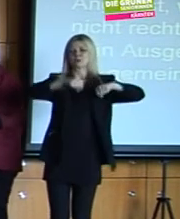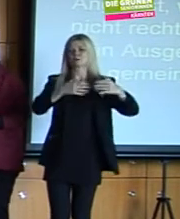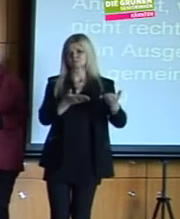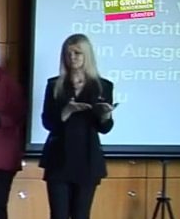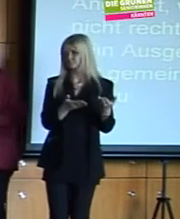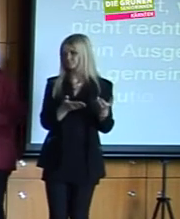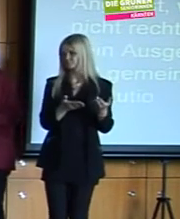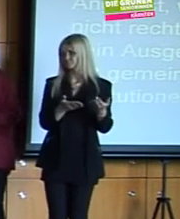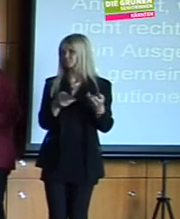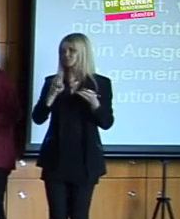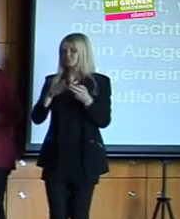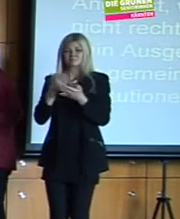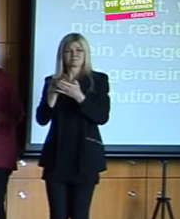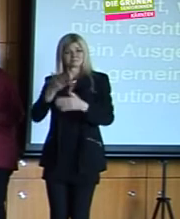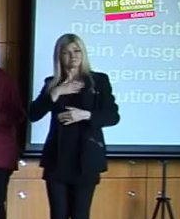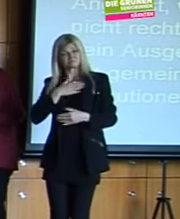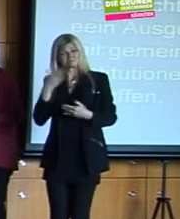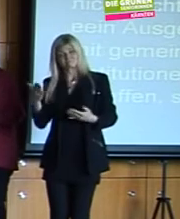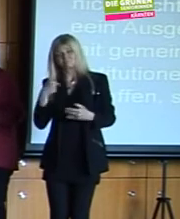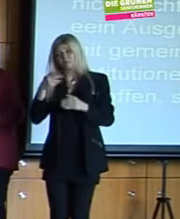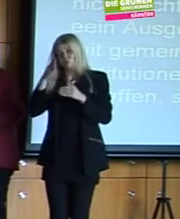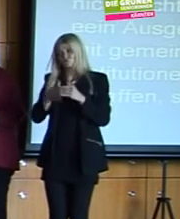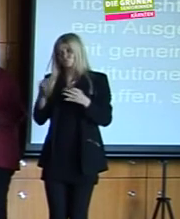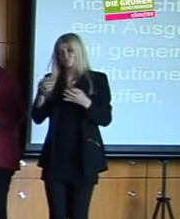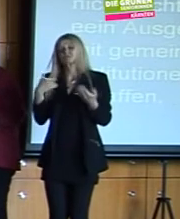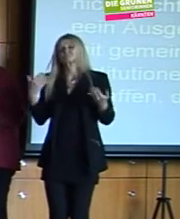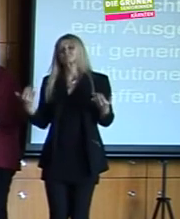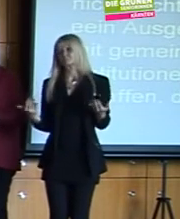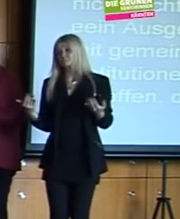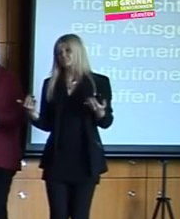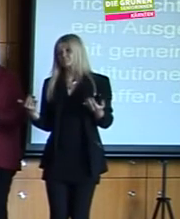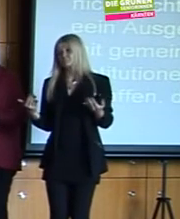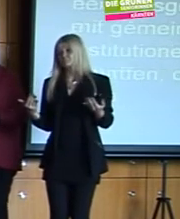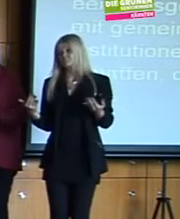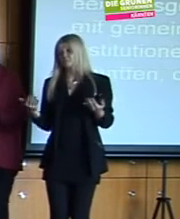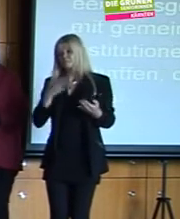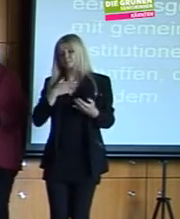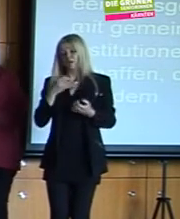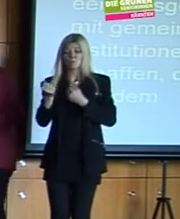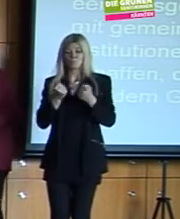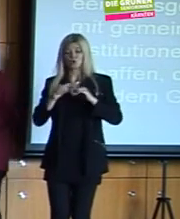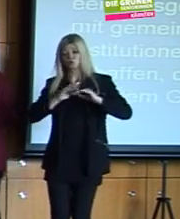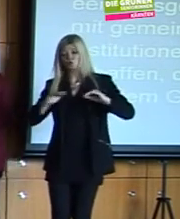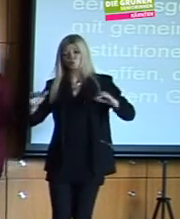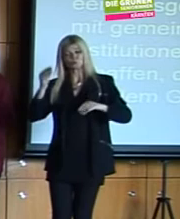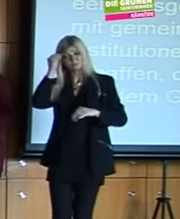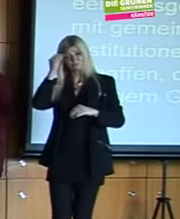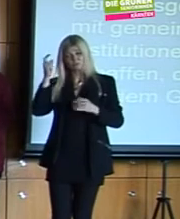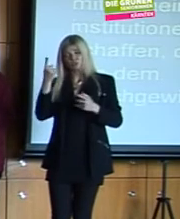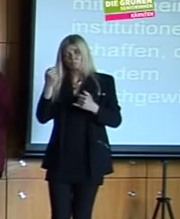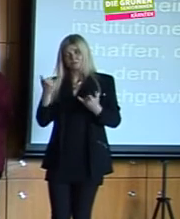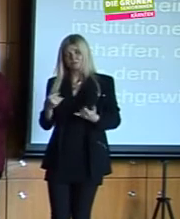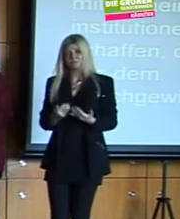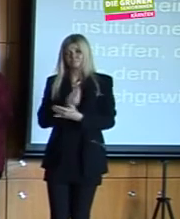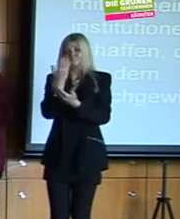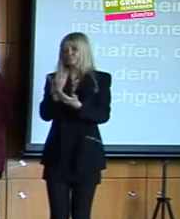und zu meinem Schluss, der vielleicht nicht bahnbrechend ist, aber zumindest meine politische Grundgesinnung widerspiegelt. Wir werden alles